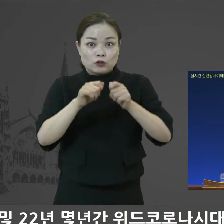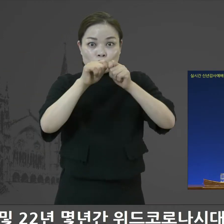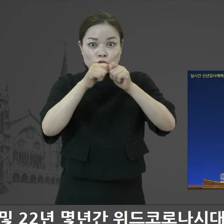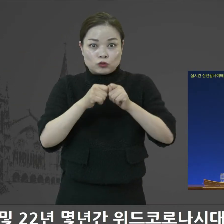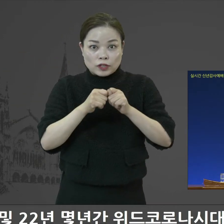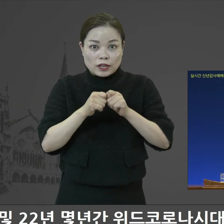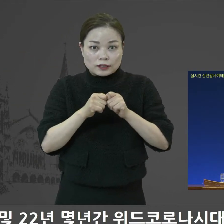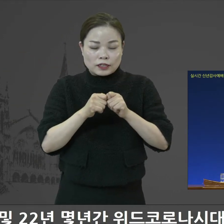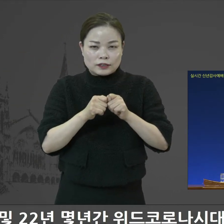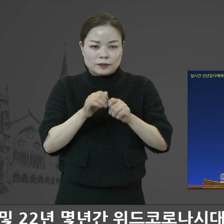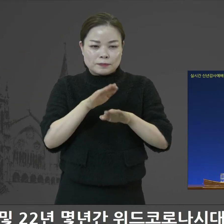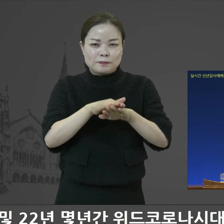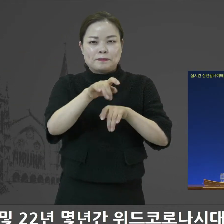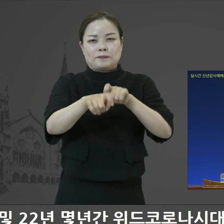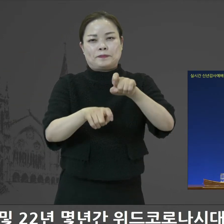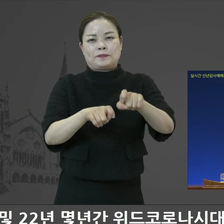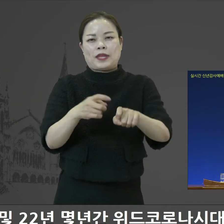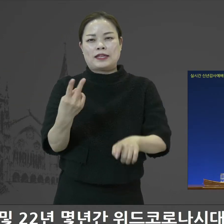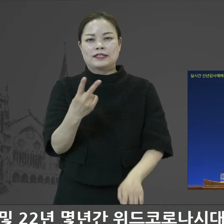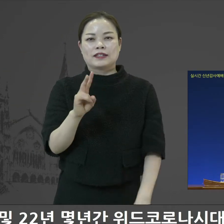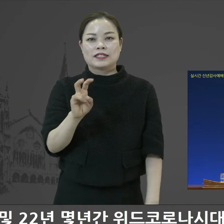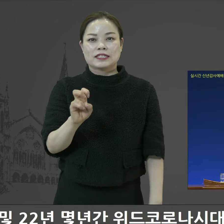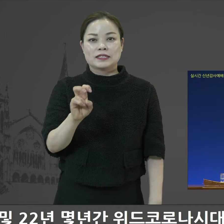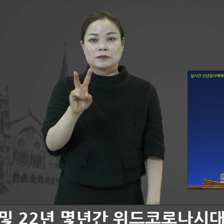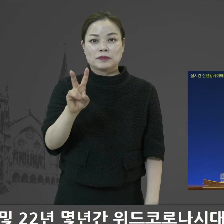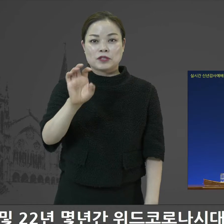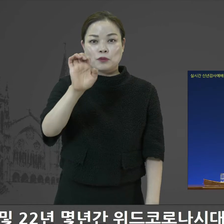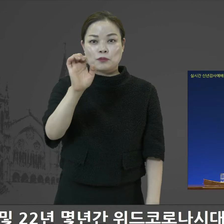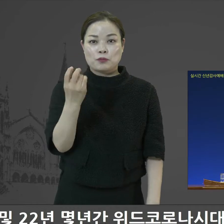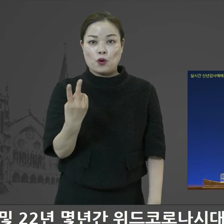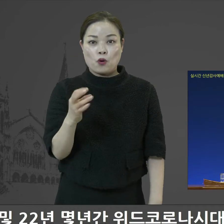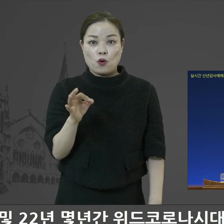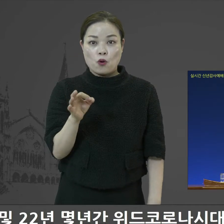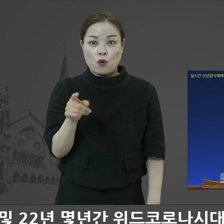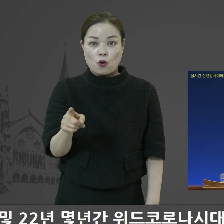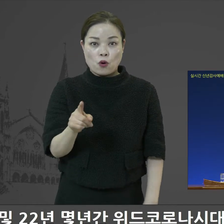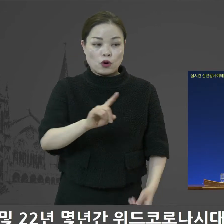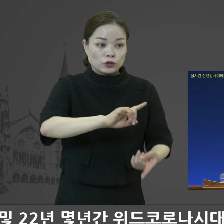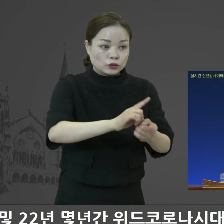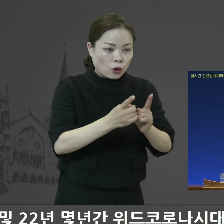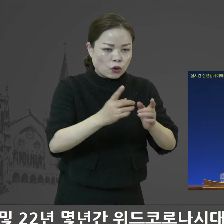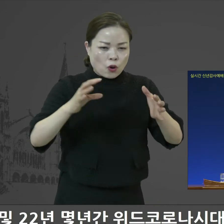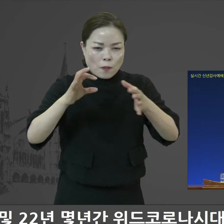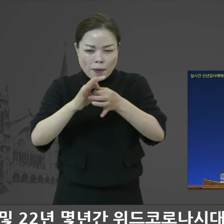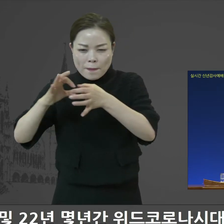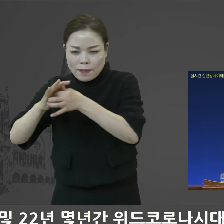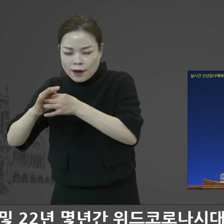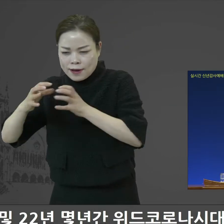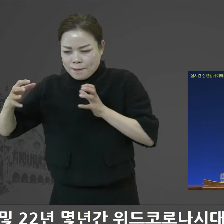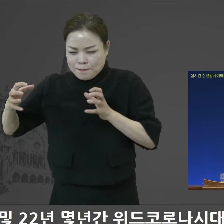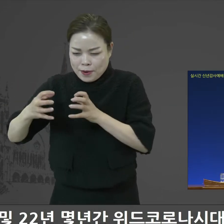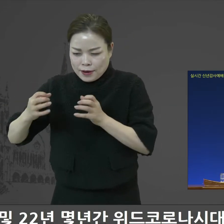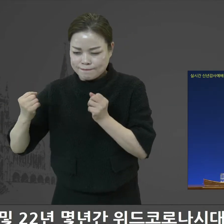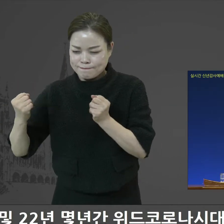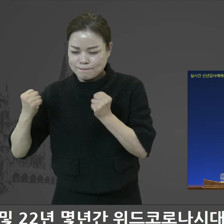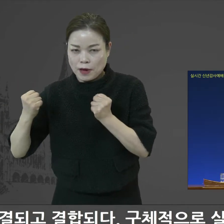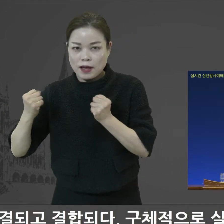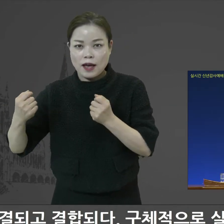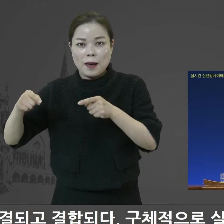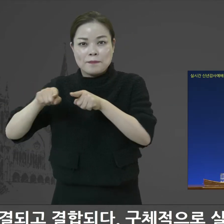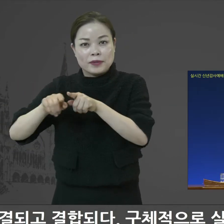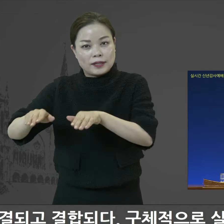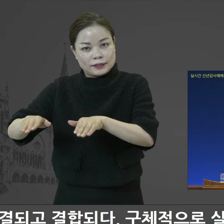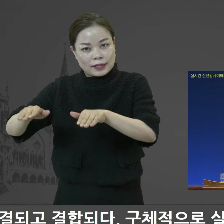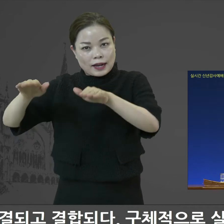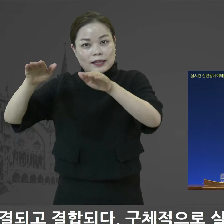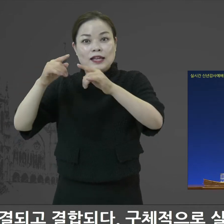구체적으로 실현하기 위해서 2022년도 표어는 서로 연결되고 결합하여 함께 자라가는